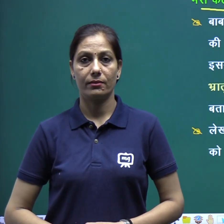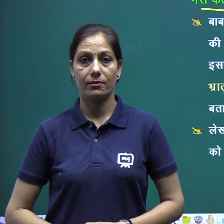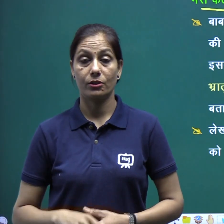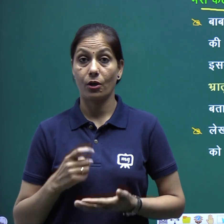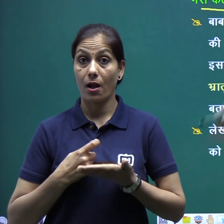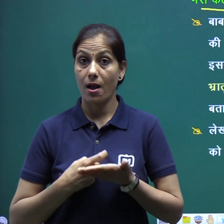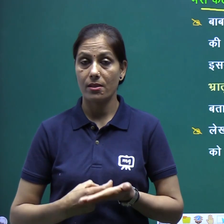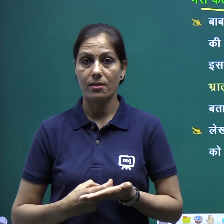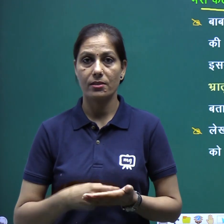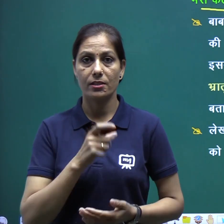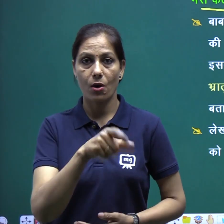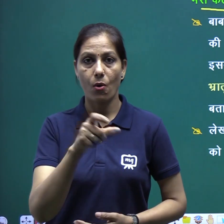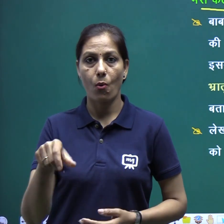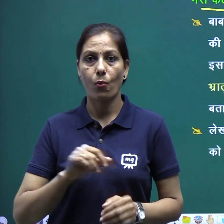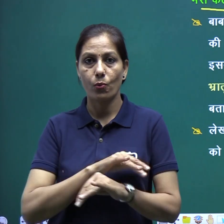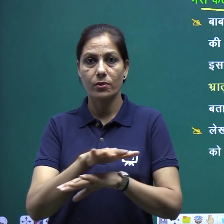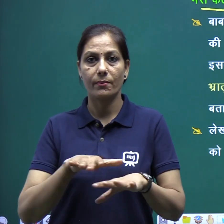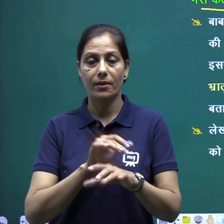आदर्श समाज।